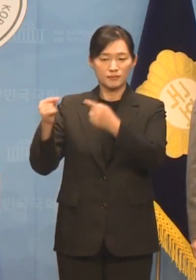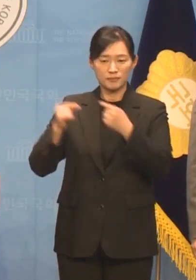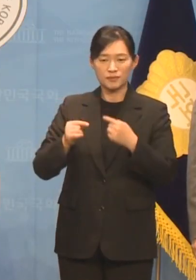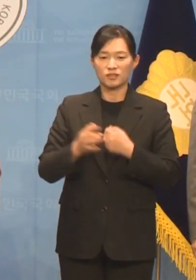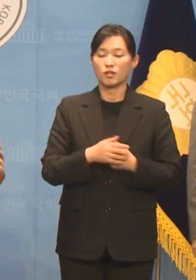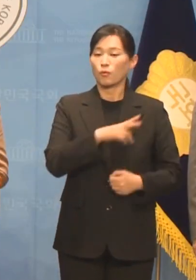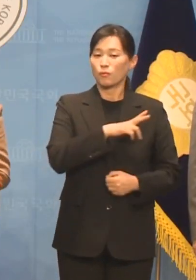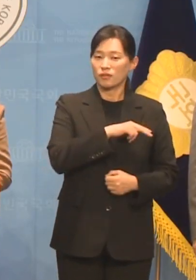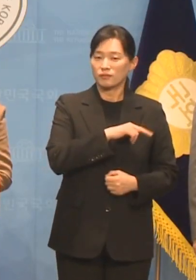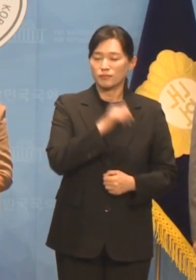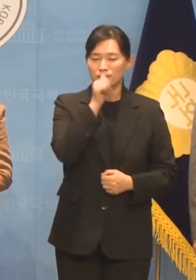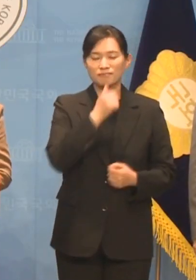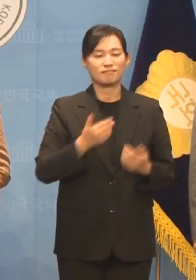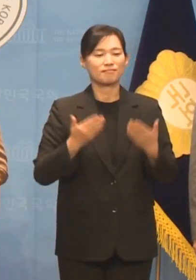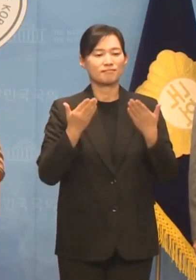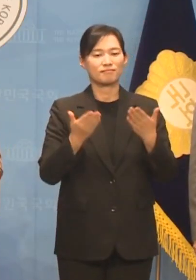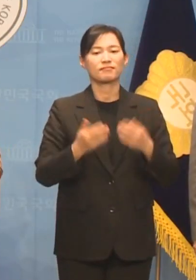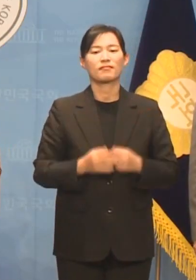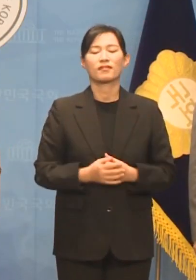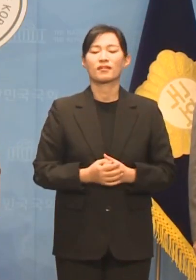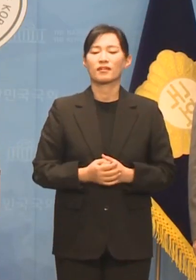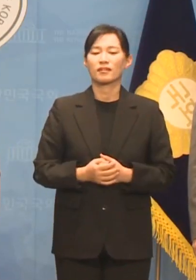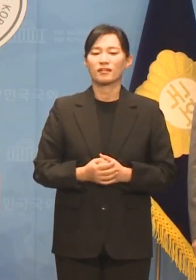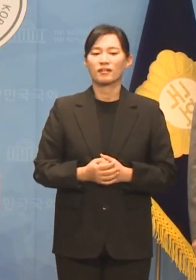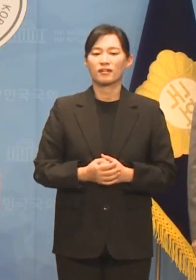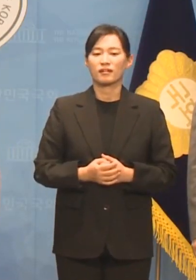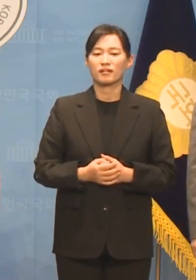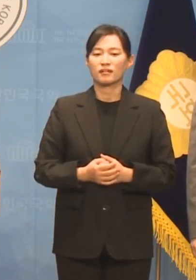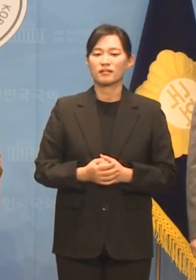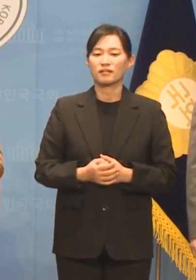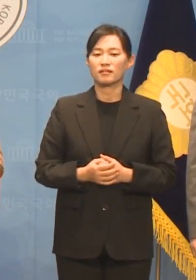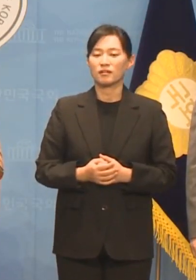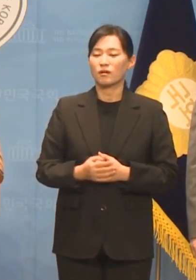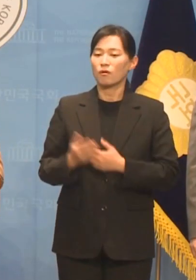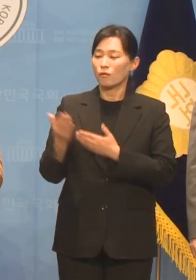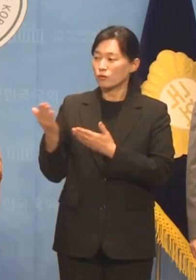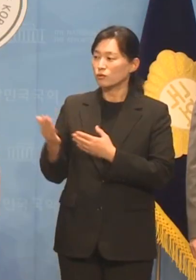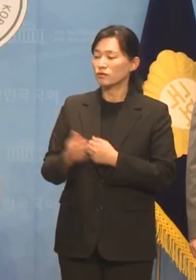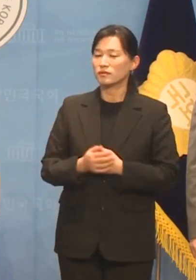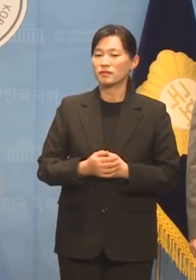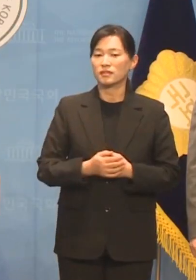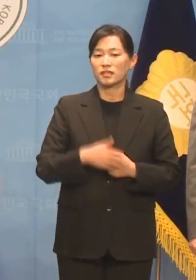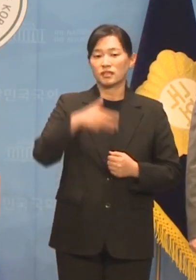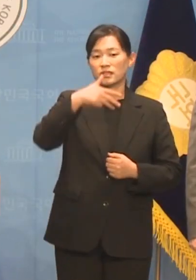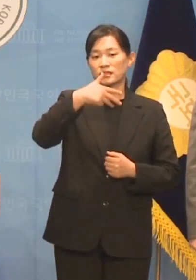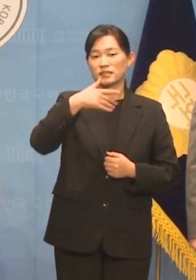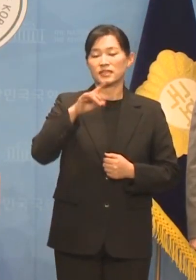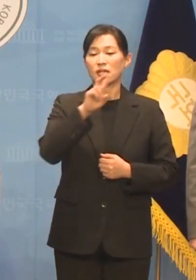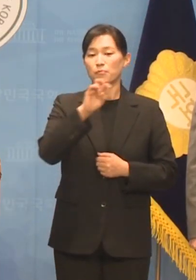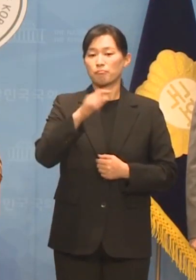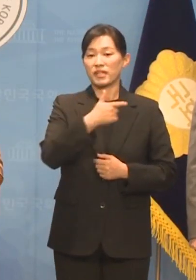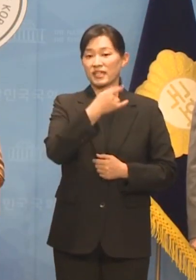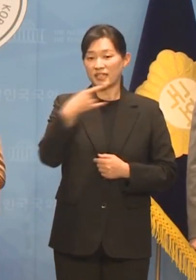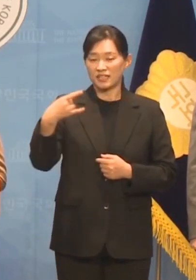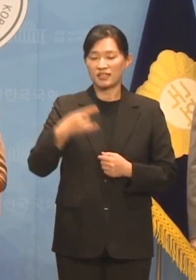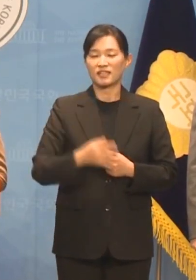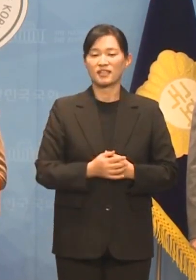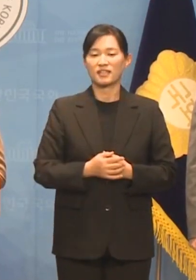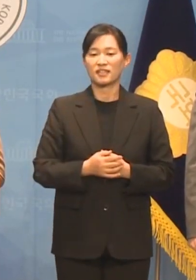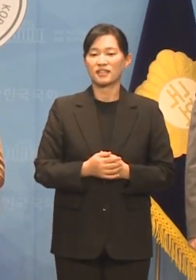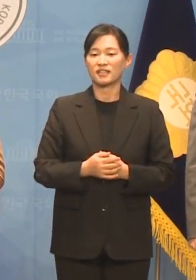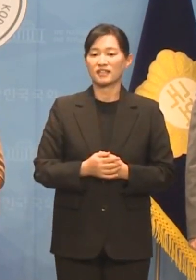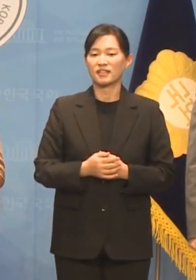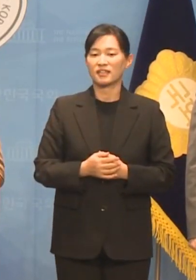우리 위원님들 소개해 드리도록 하겠습니다. 제일 오른쪽에 최민희 우리